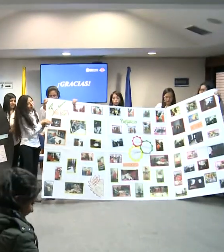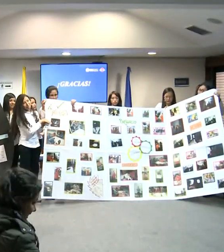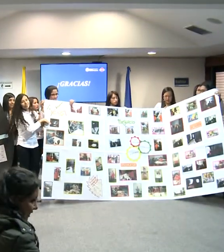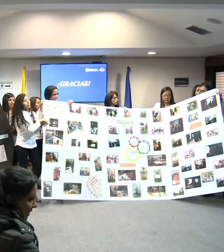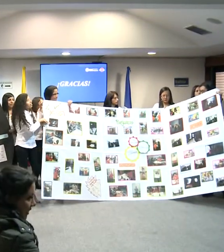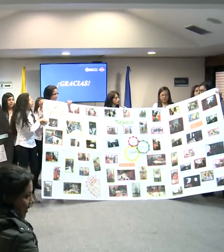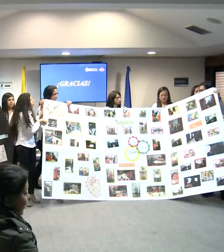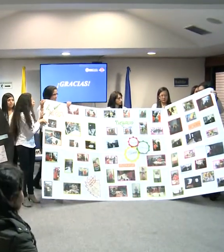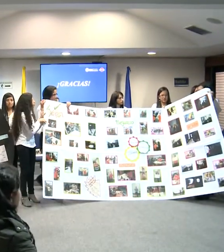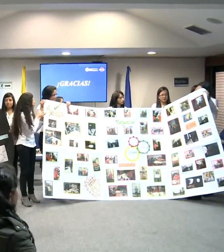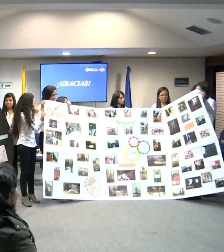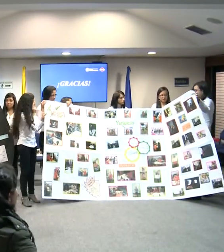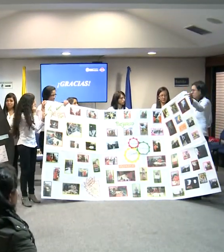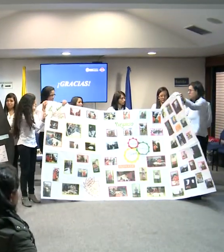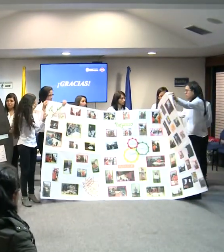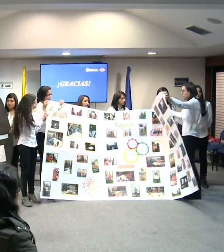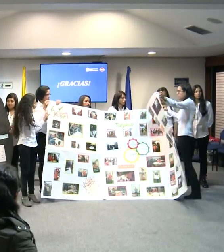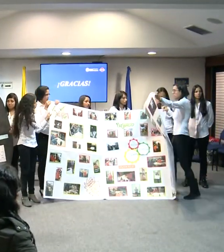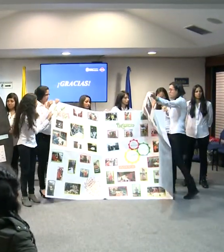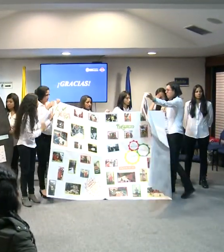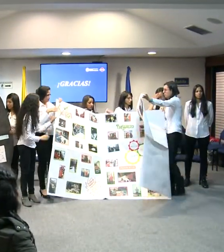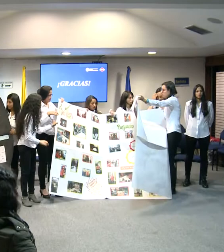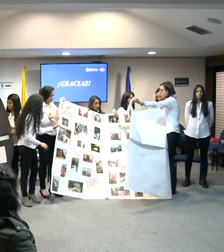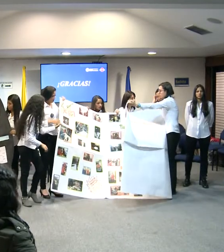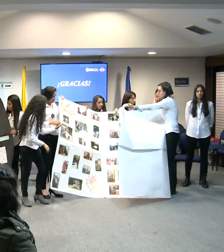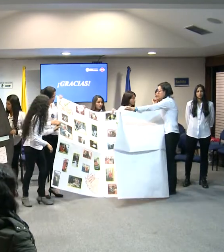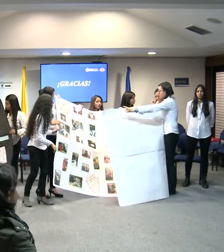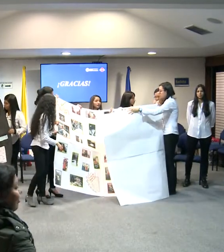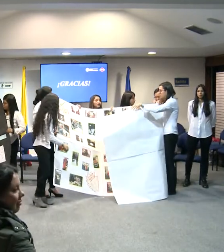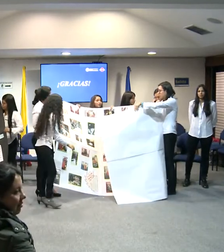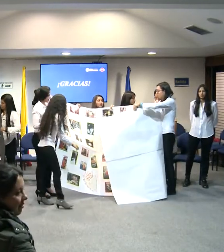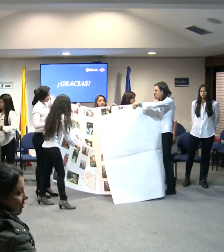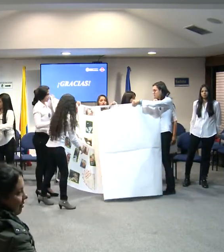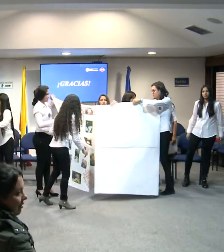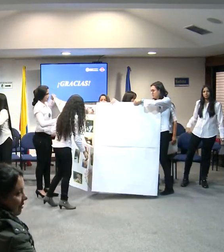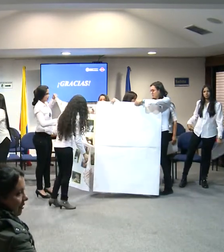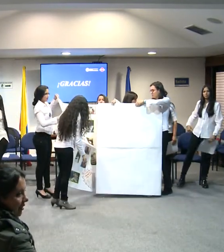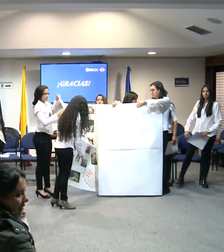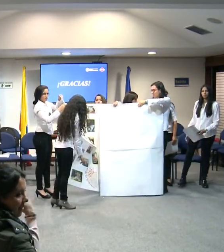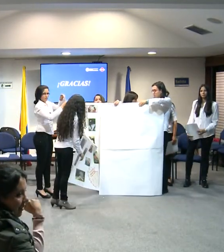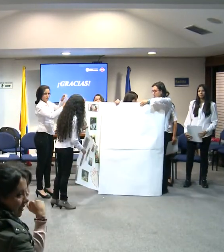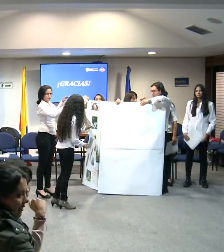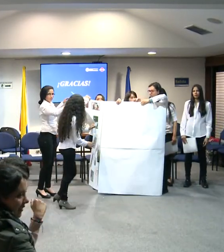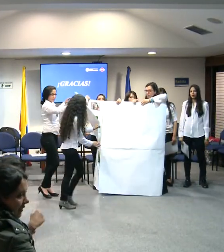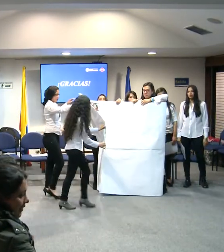Bueno, ahora sí, de pronto tienen alguna pregunta, alguna sugerencia.